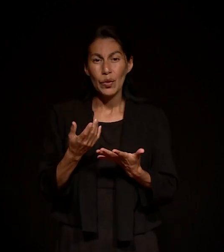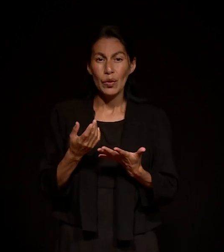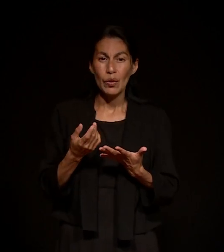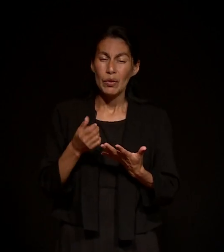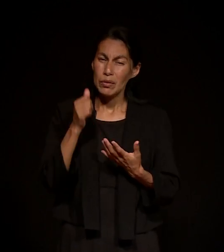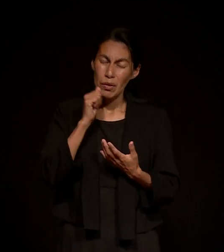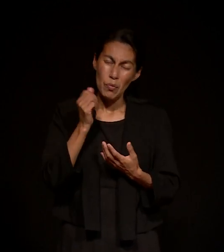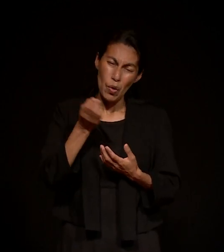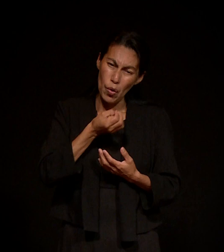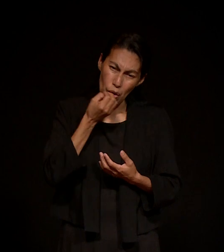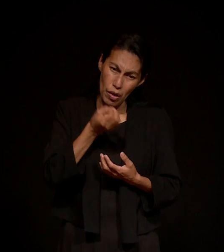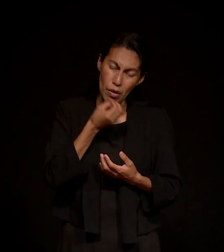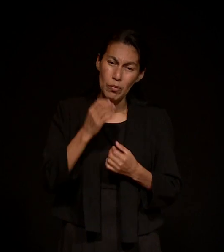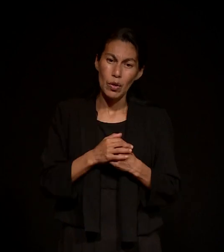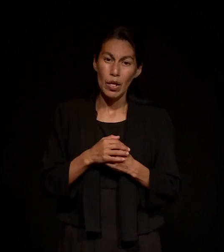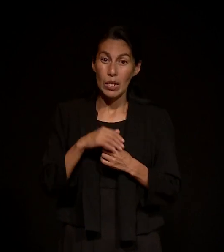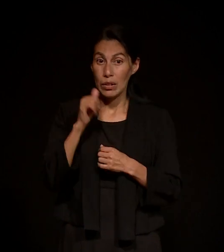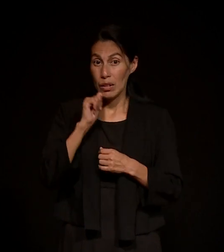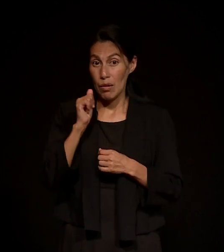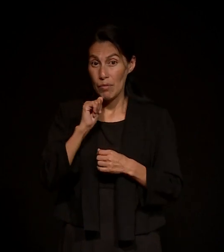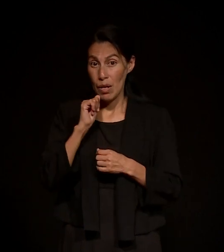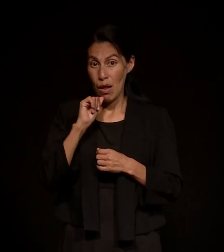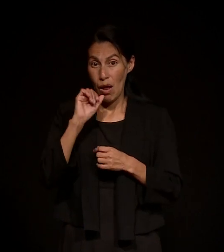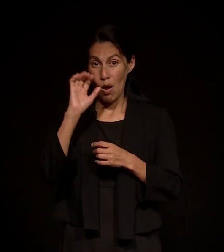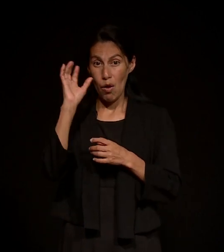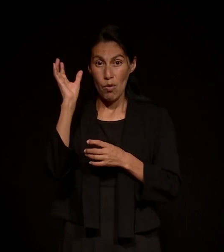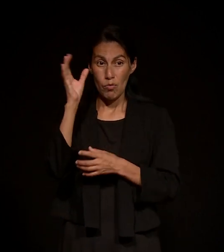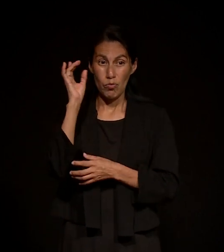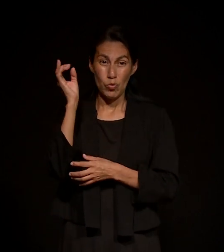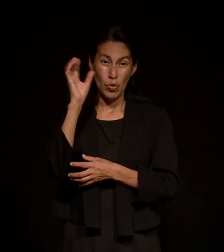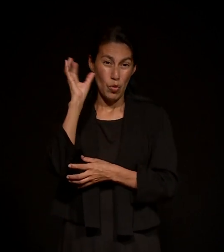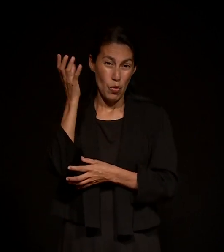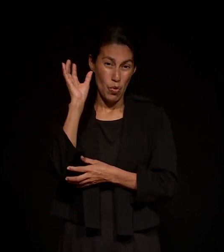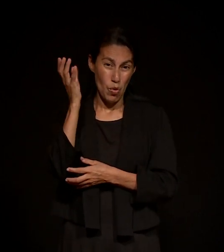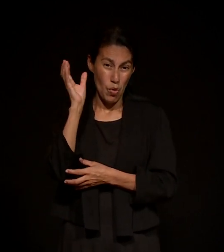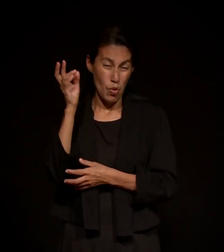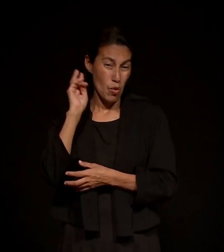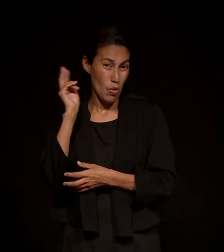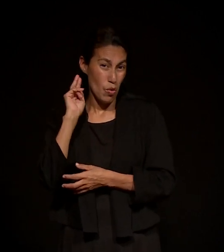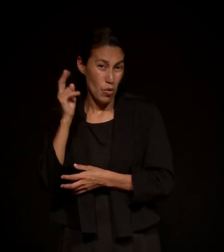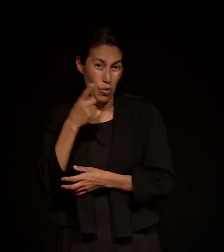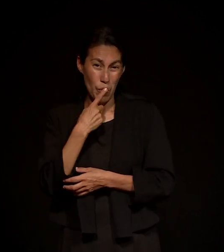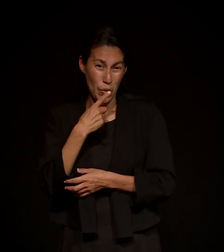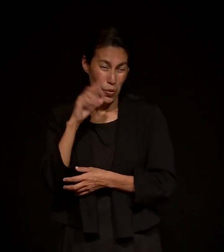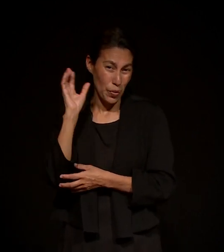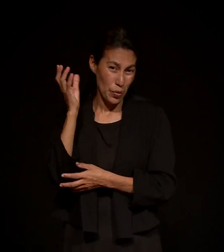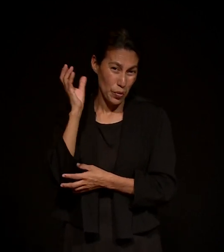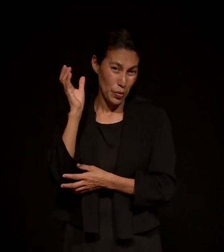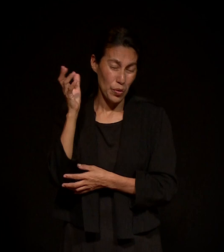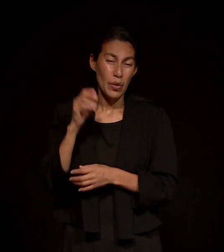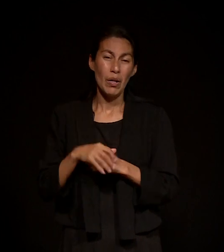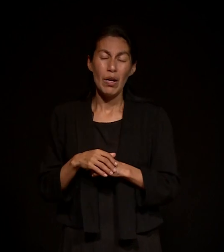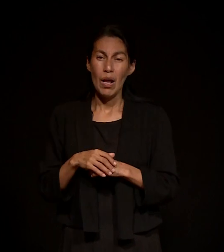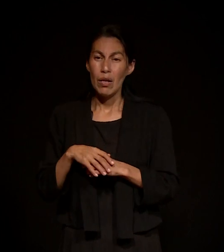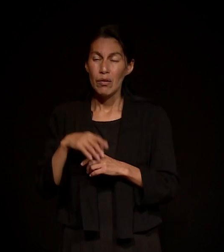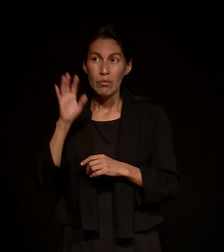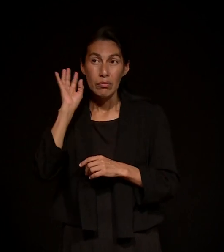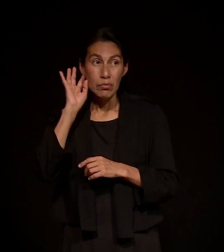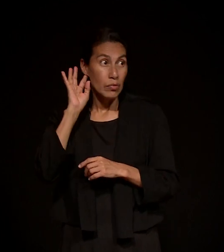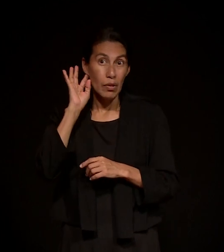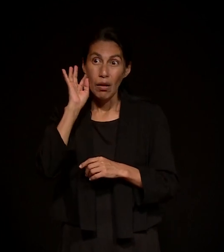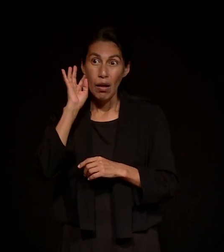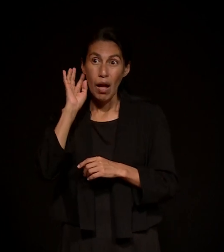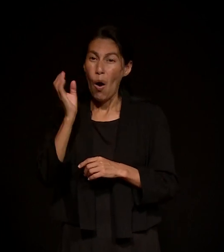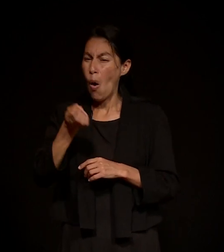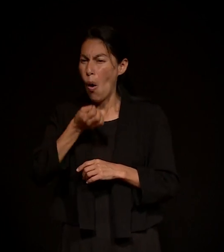Y bueno, siempre que pasa una ambulancia, yo tengo la costumbre de orar, no importa lo que esté haciendo,